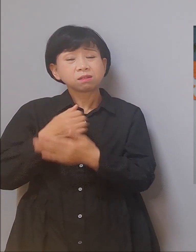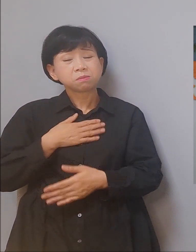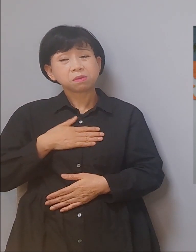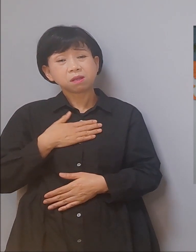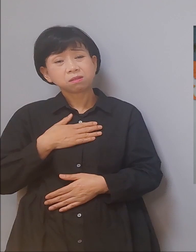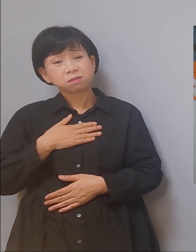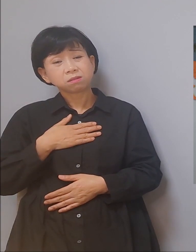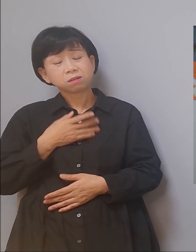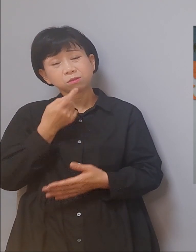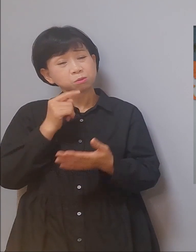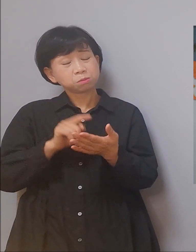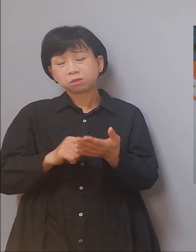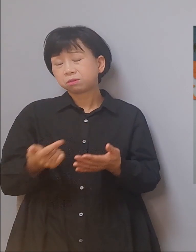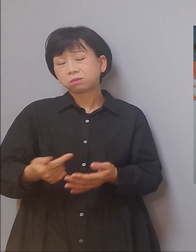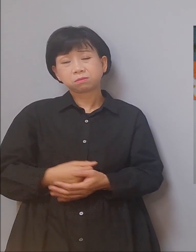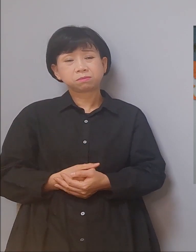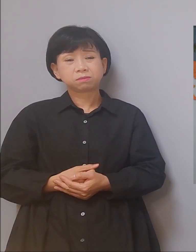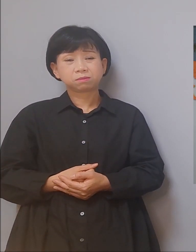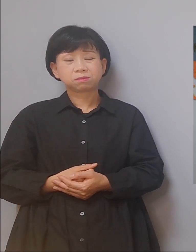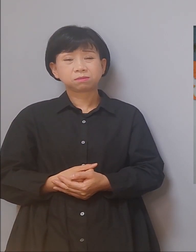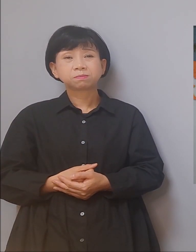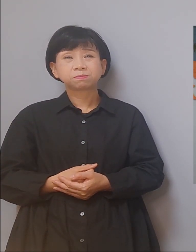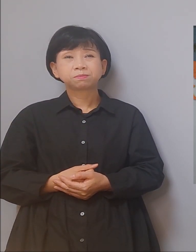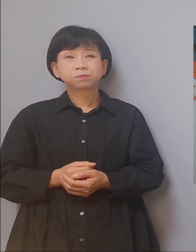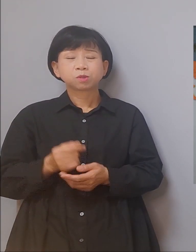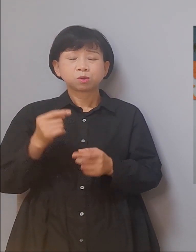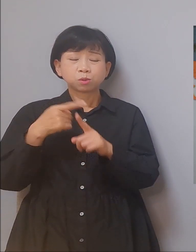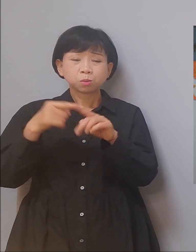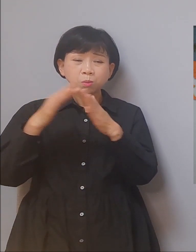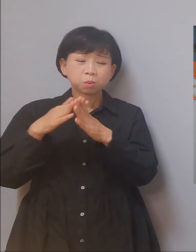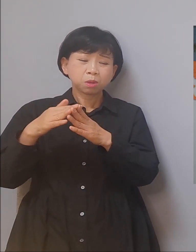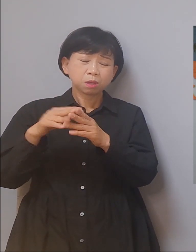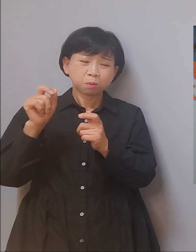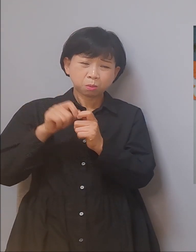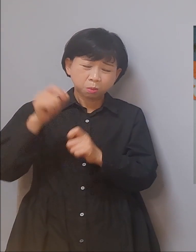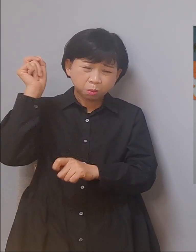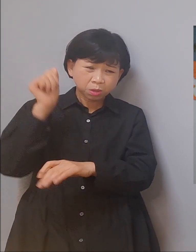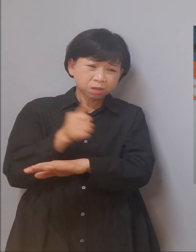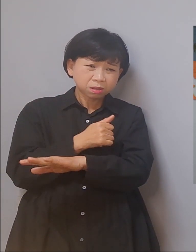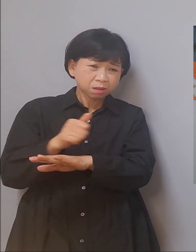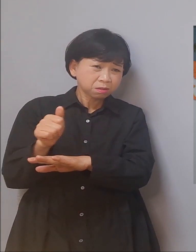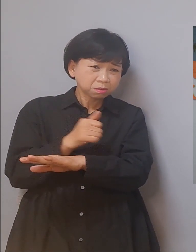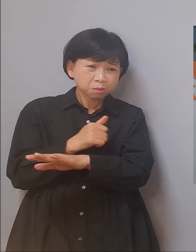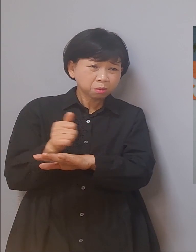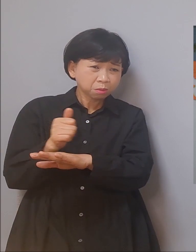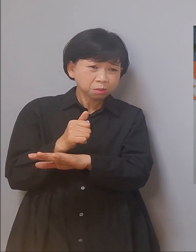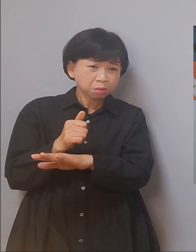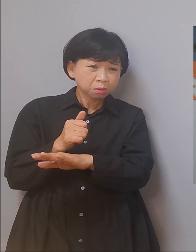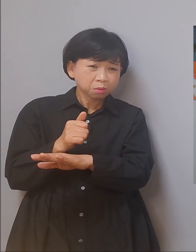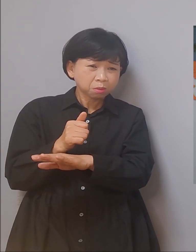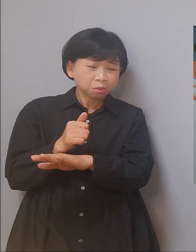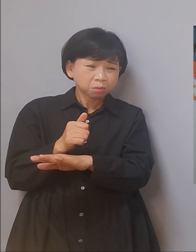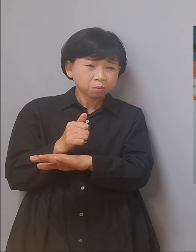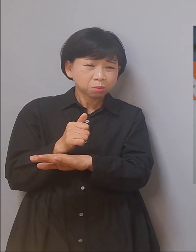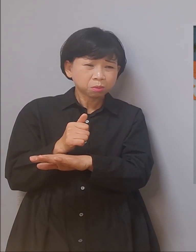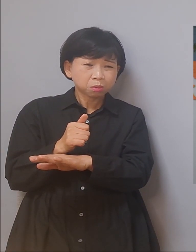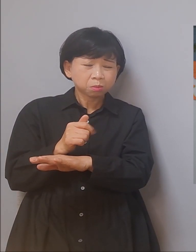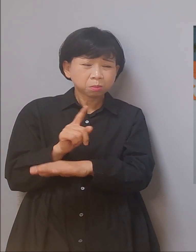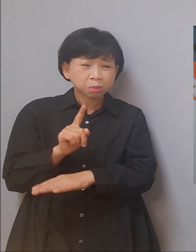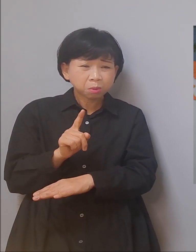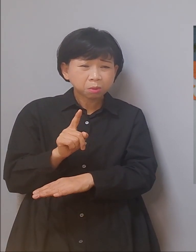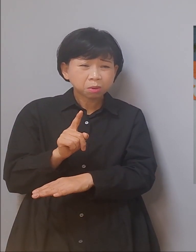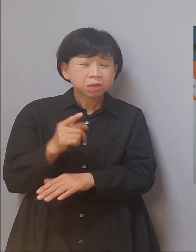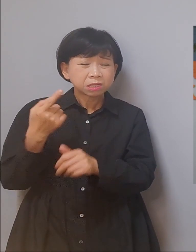것이 그리 쉽지 않습니다. 아무리 교회를 오래 다녔다고 할지라도 예수 그리스도를 알고자 힘쓰지